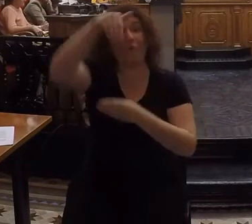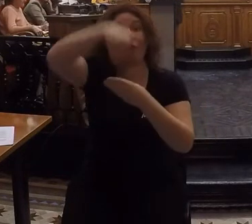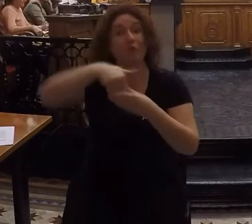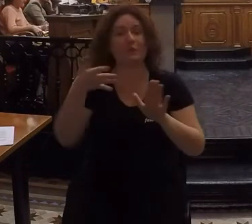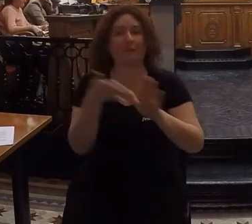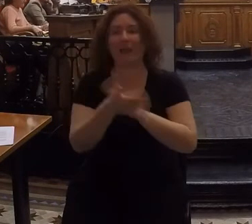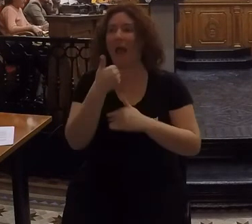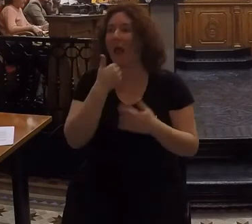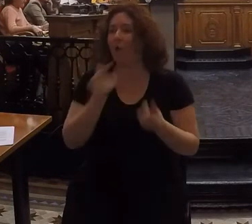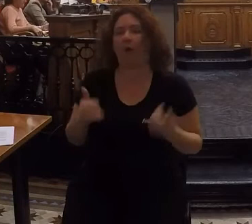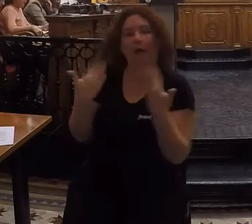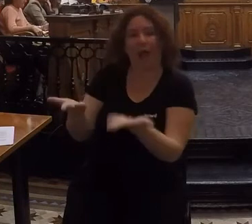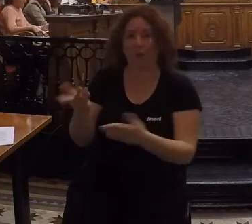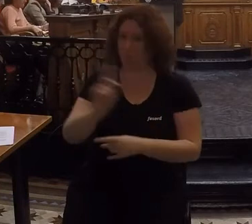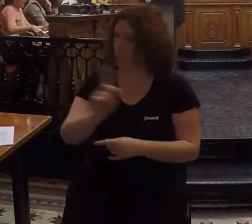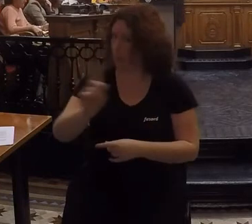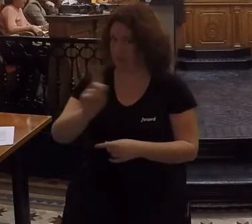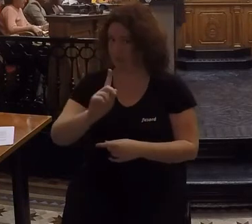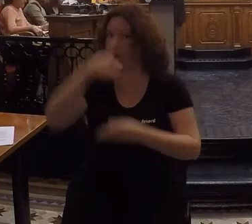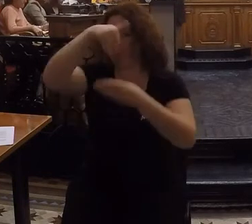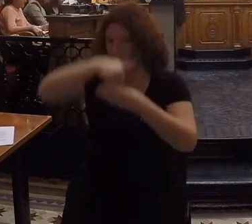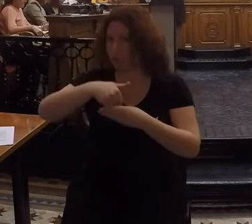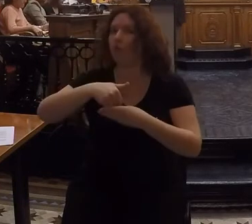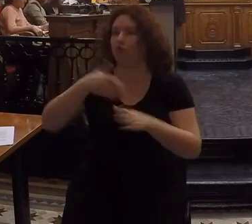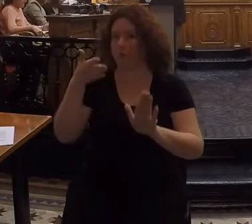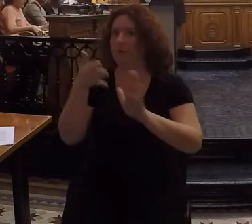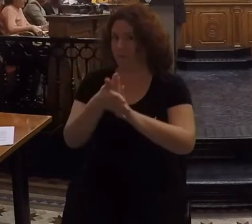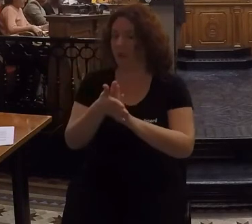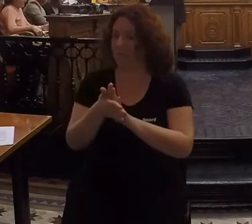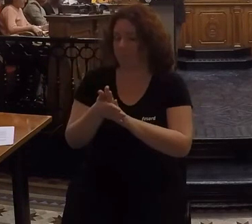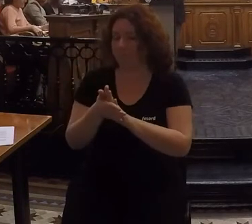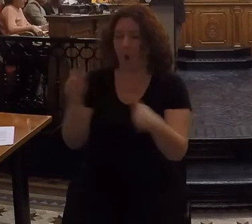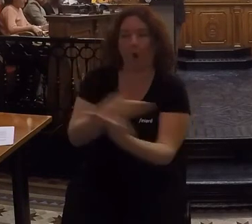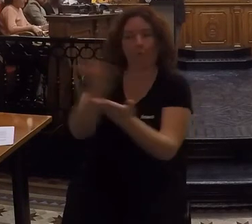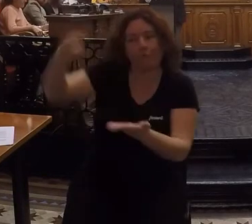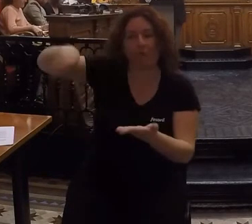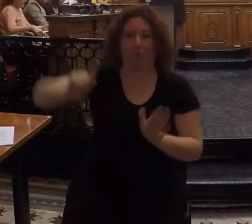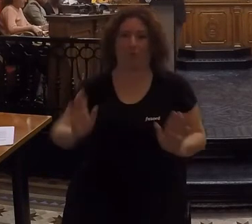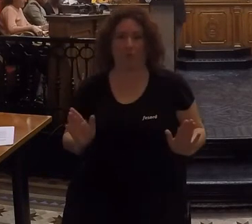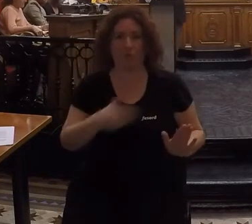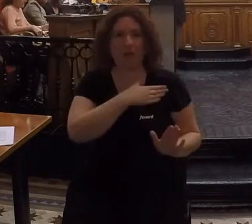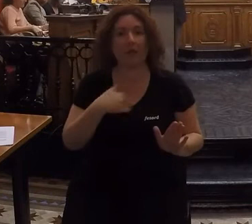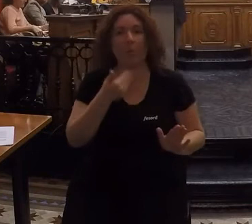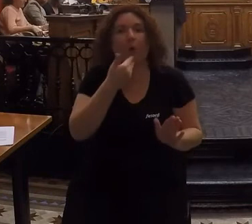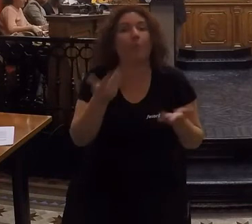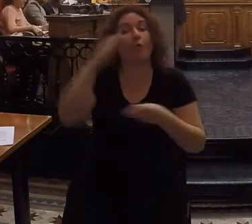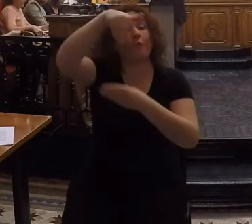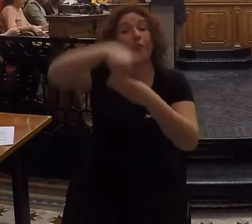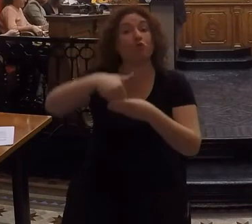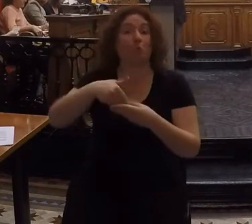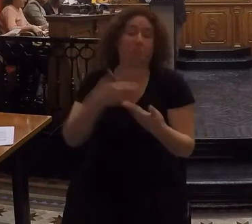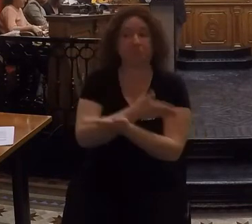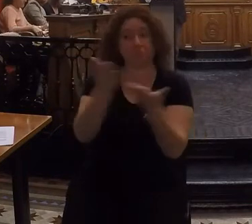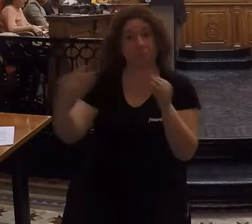cheque en blanco para el equipo de gobierno. Todo lo contrario. Desde Ciudadanos aplicaremos una fiscalización constante de todas las